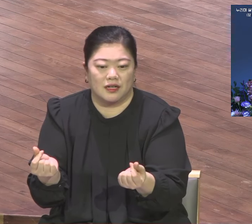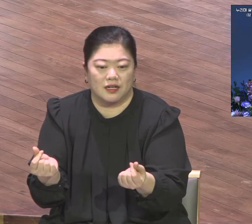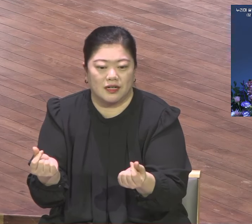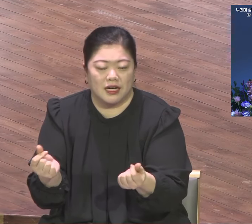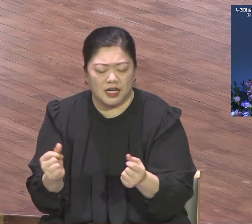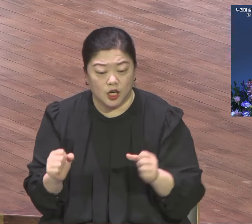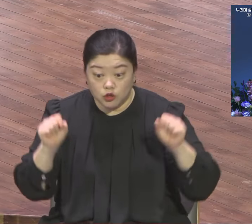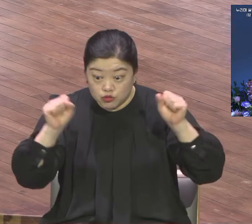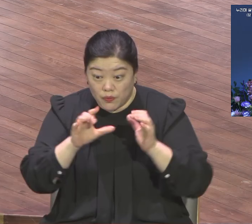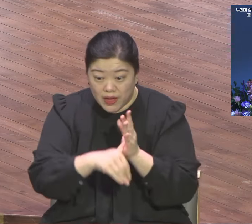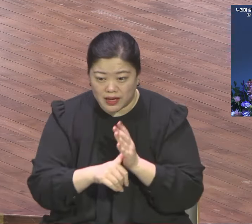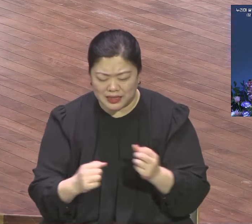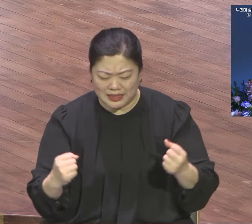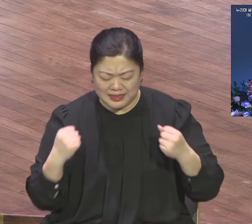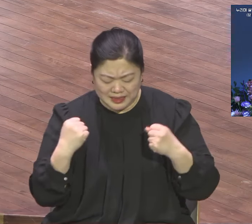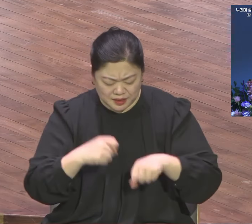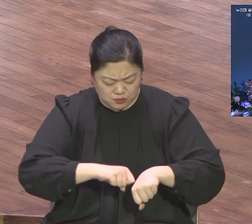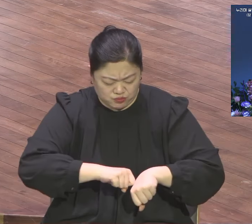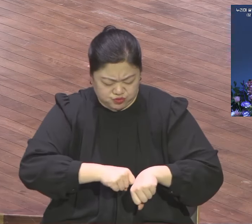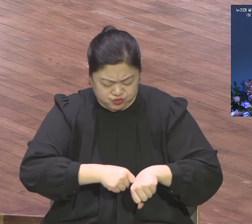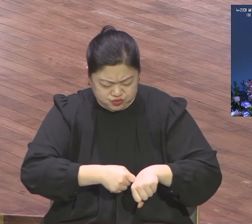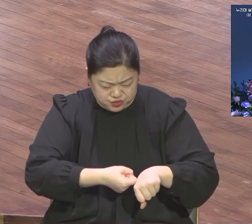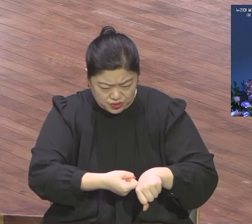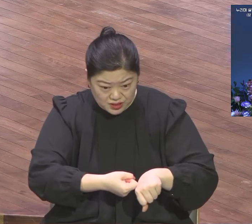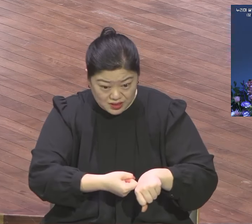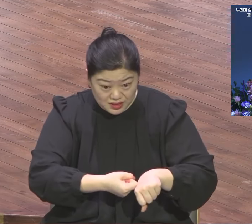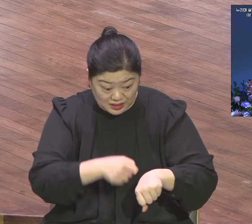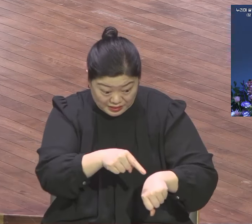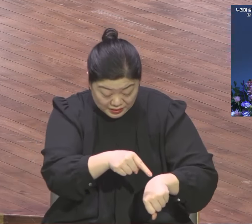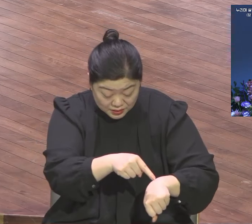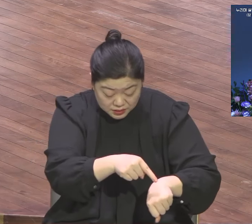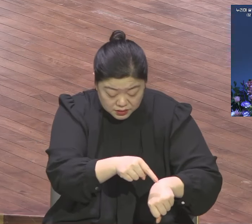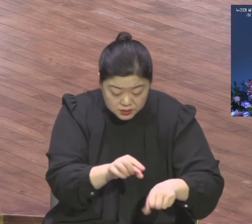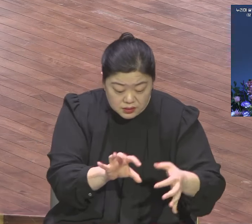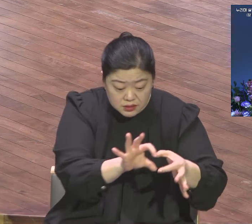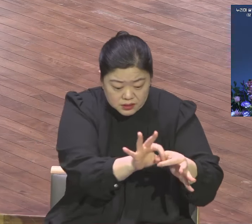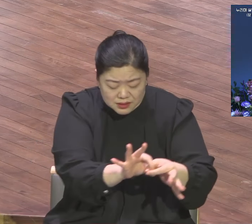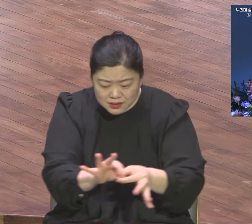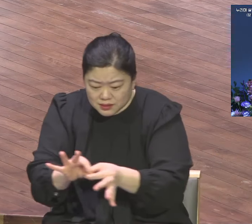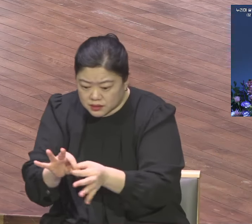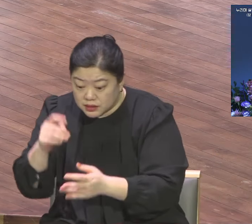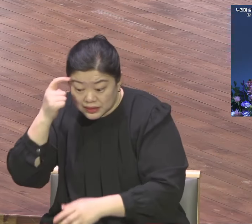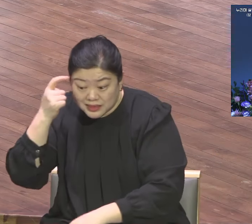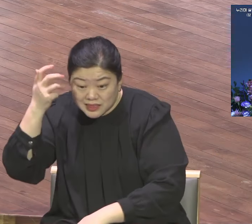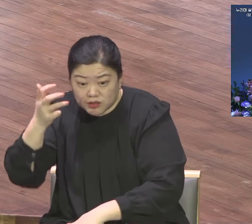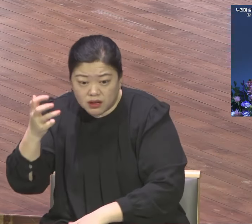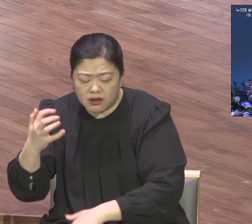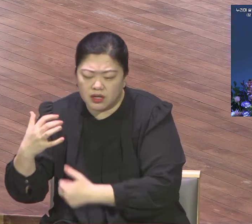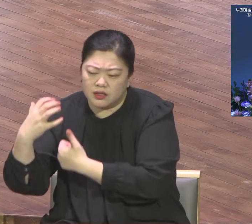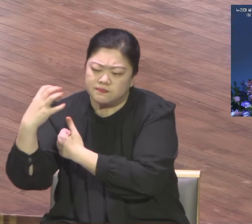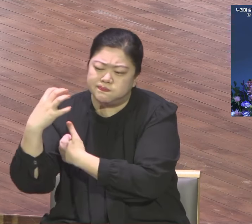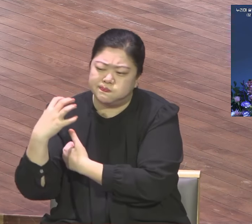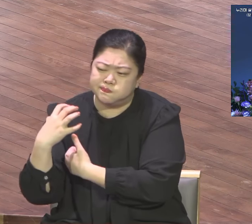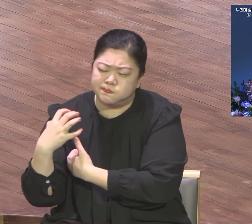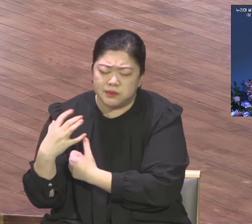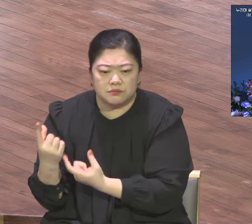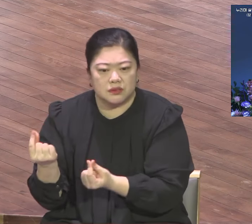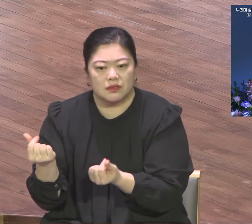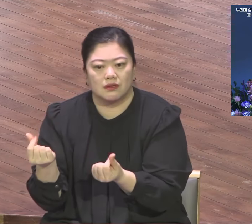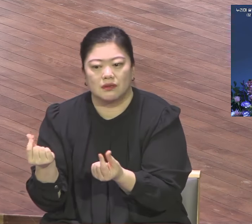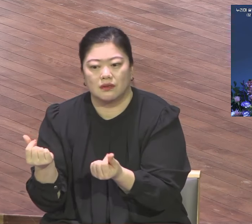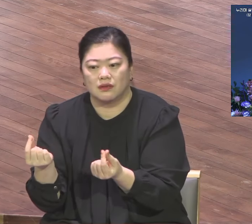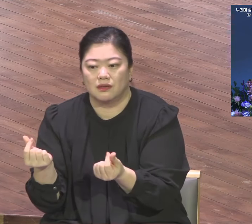잔뜩 들어간 상태를 뭐라 하느냐 영적으로는요 눌린 상태라 그럽니다 눌려 있는 사람들